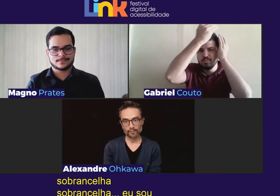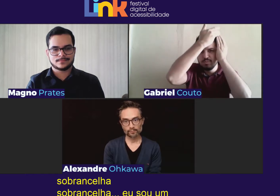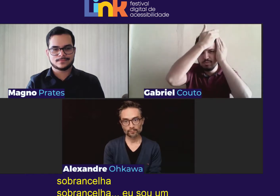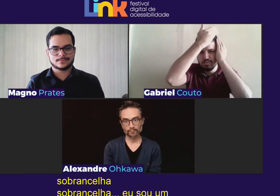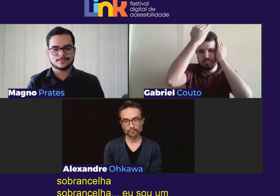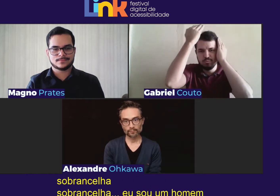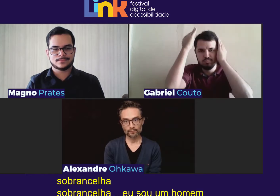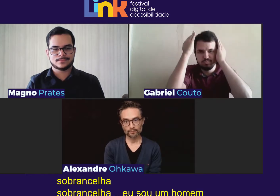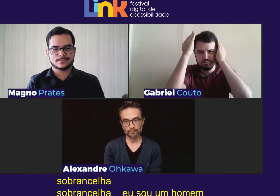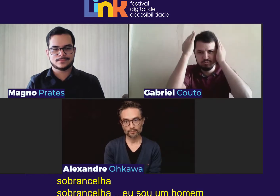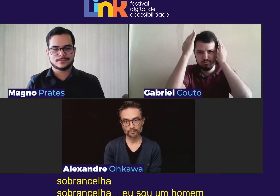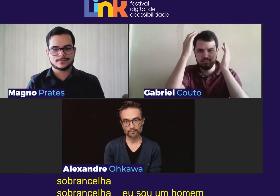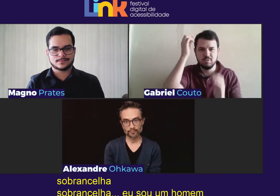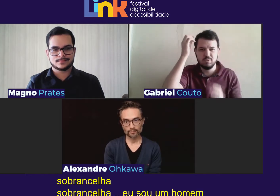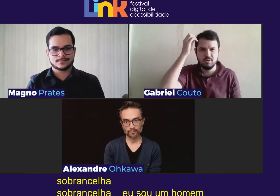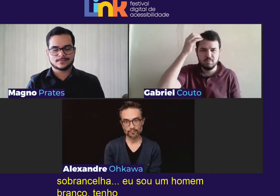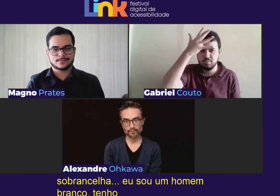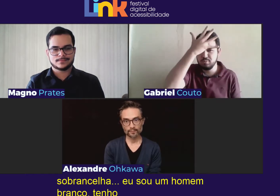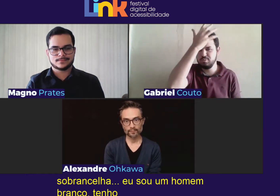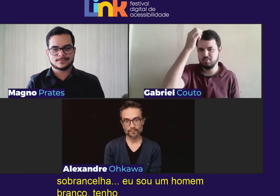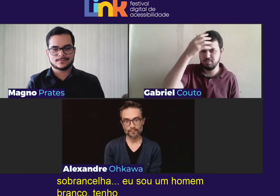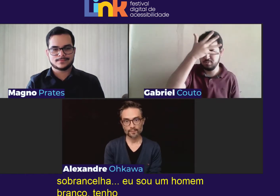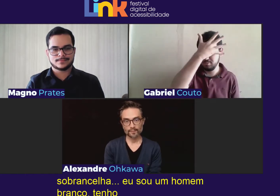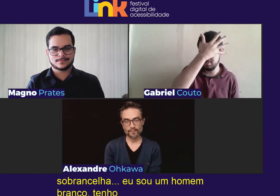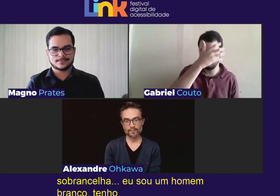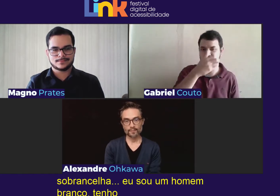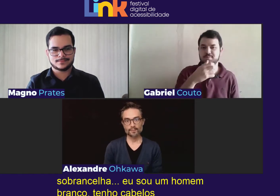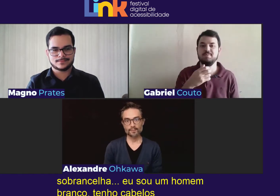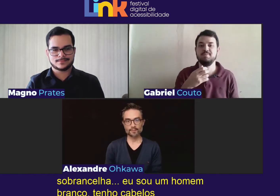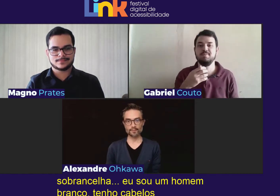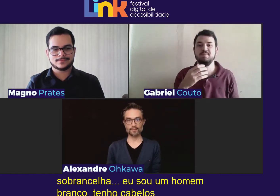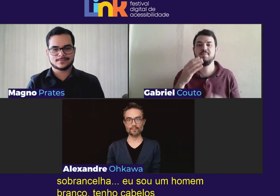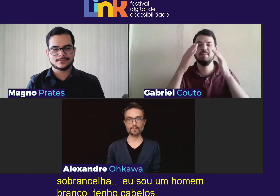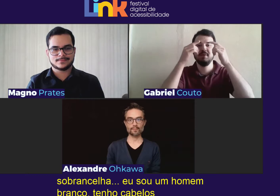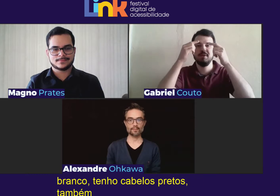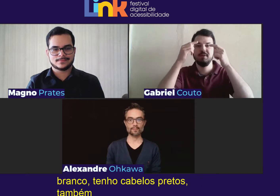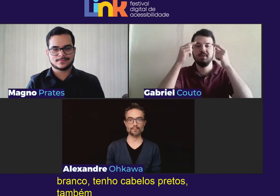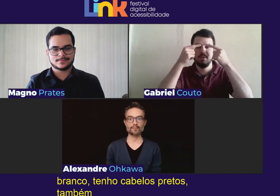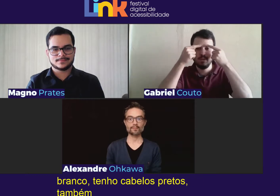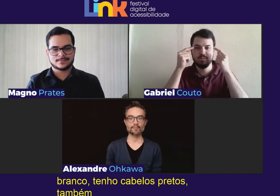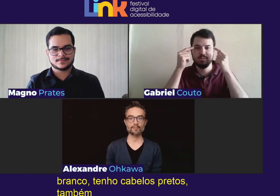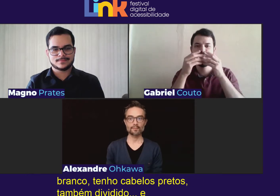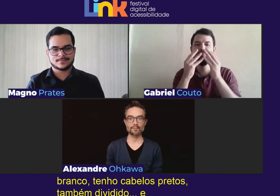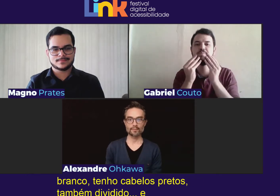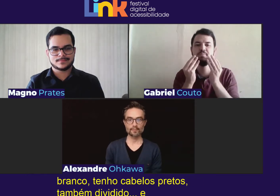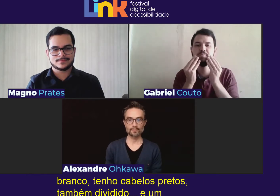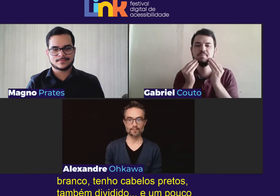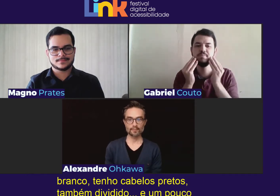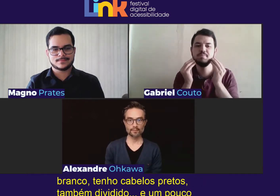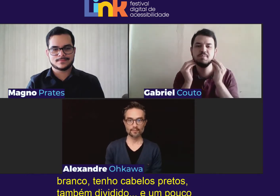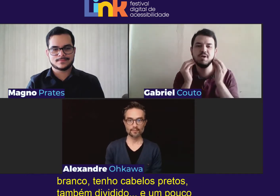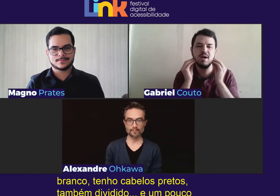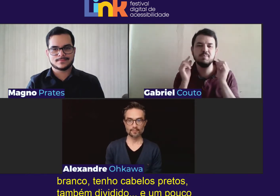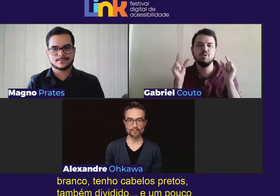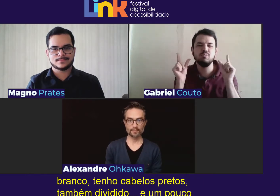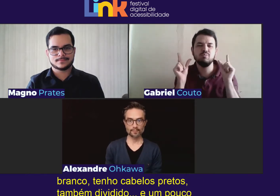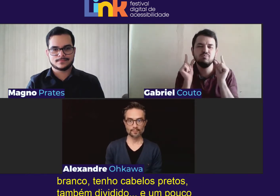cabelos pretos, também dividido e um pouco jogado, e tenho